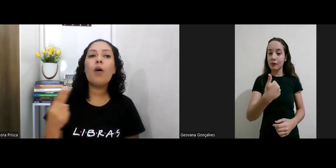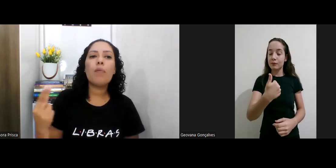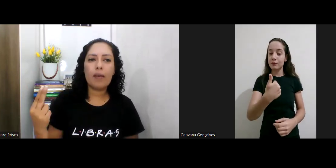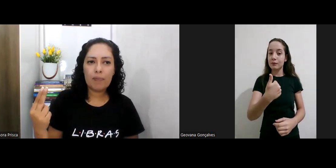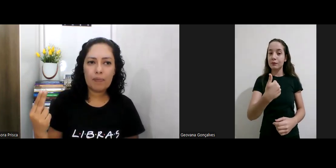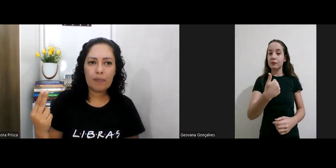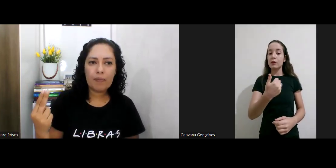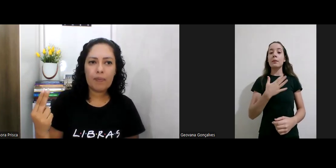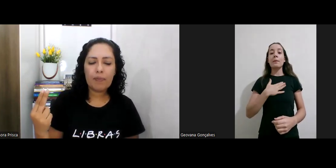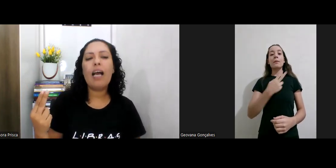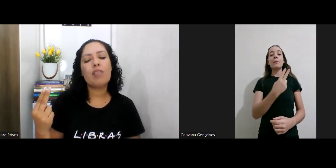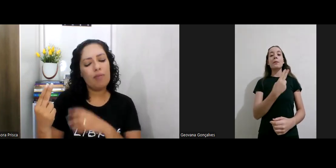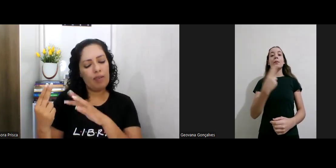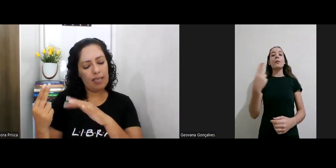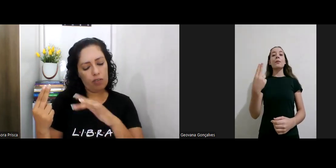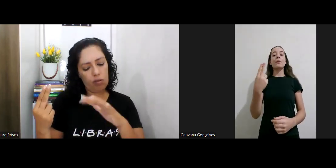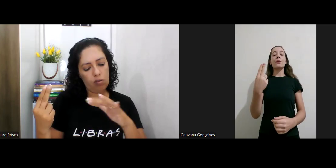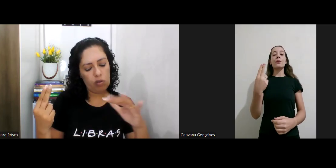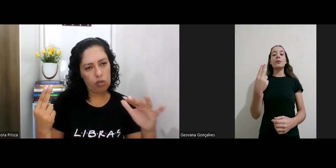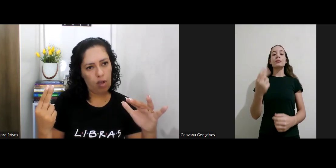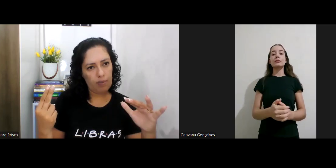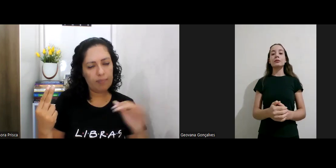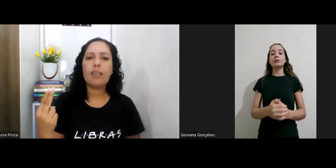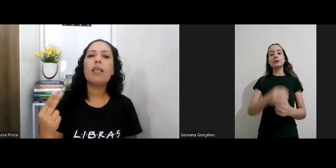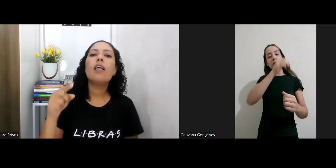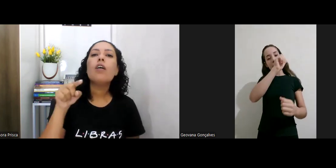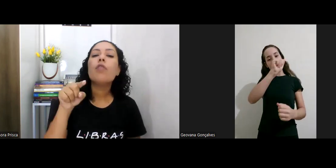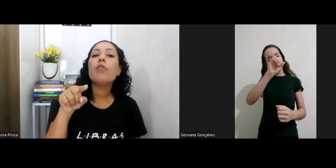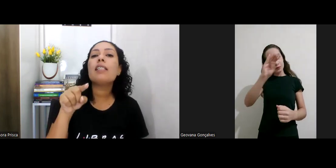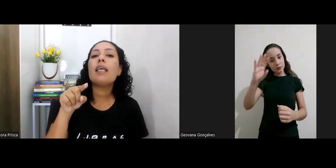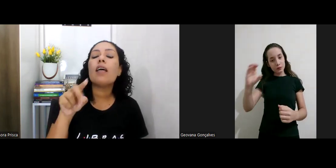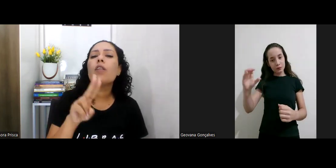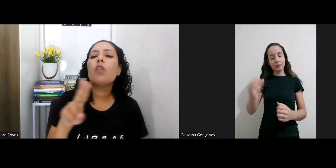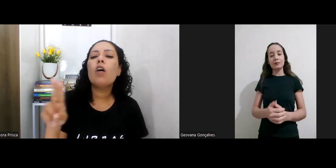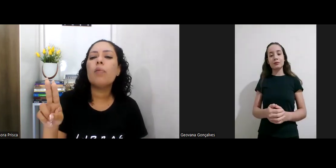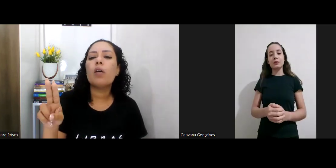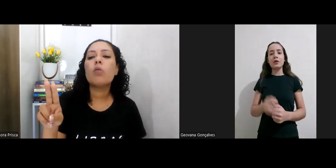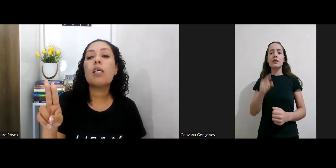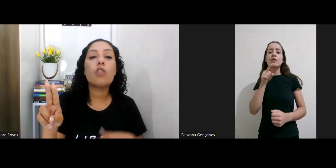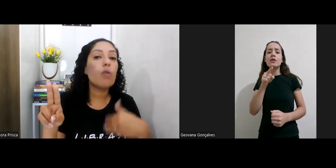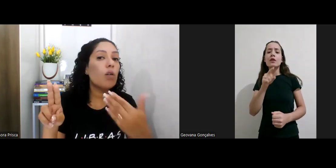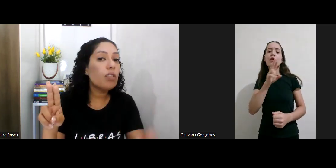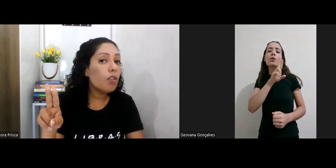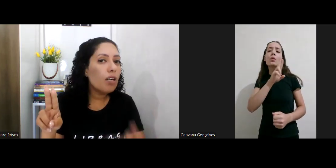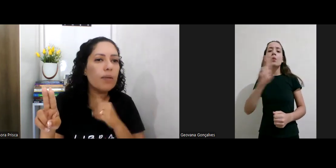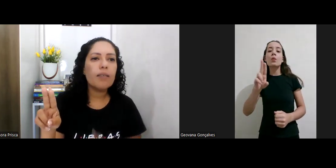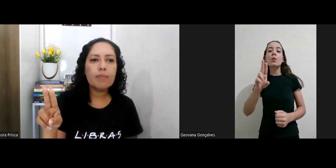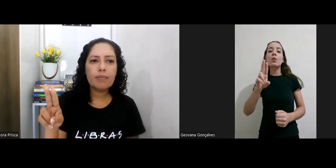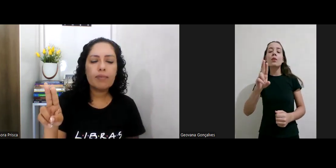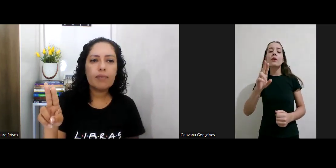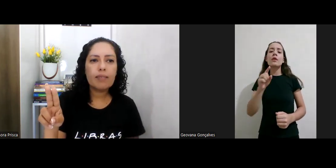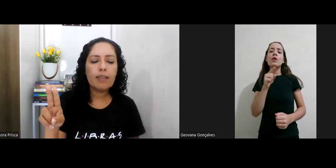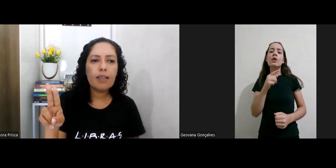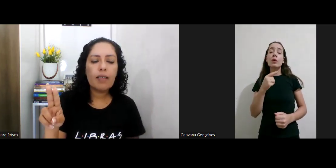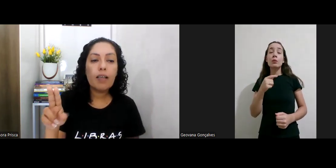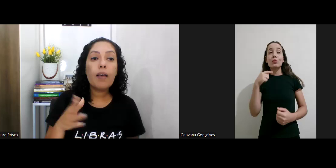Meu nome. Aí você vai fazer a datilologia do seu nome. Você, nome, ou seja, qual é o seu nome?